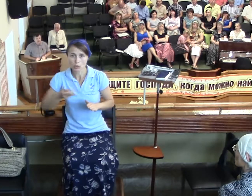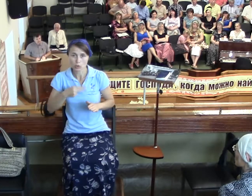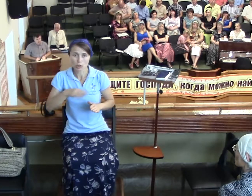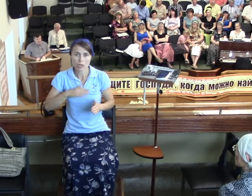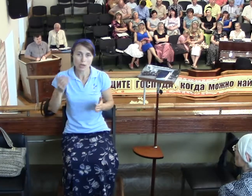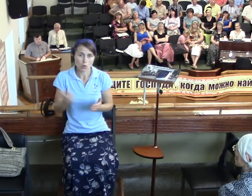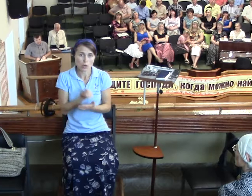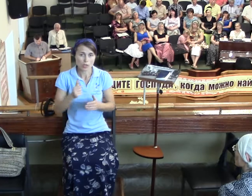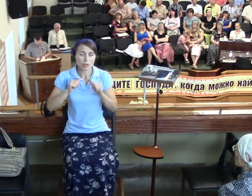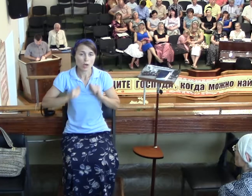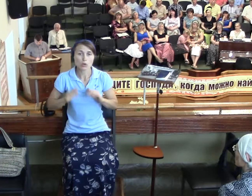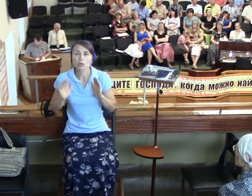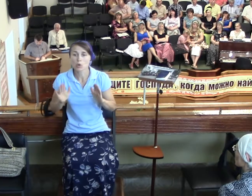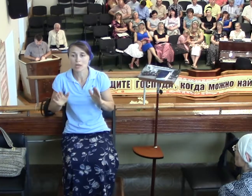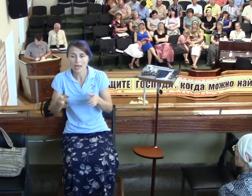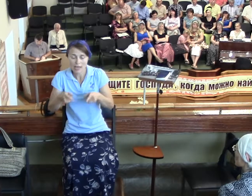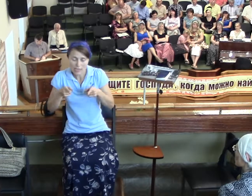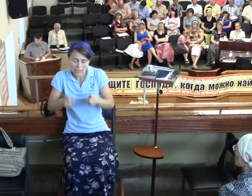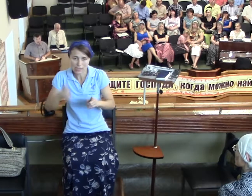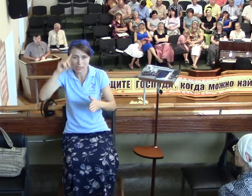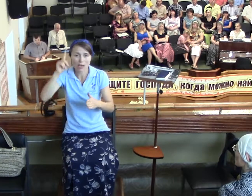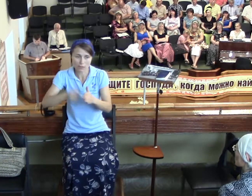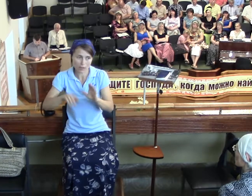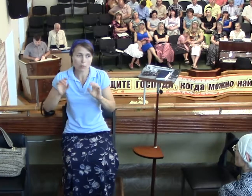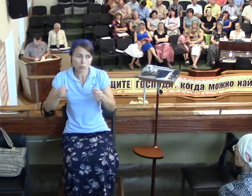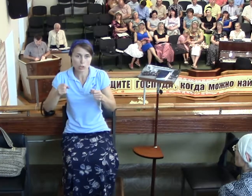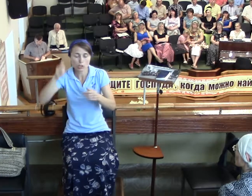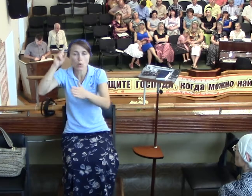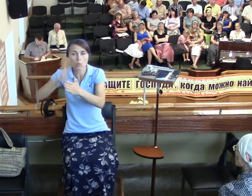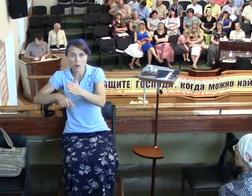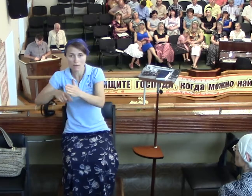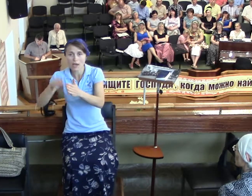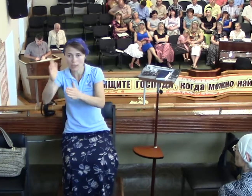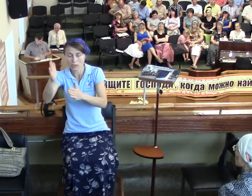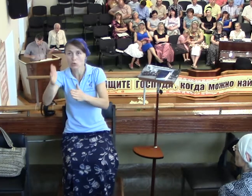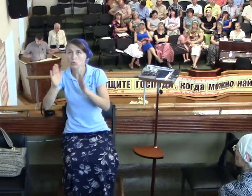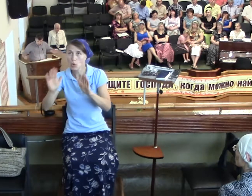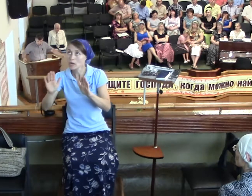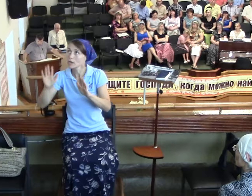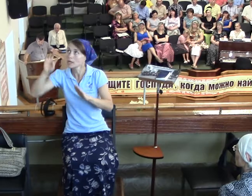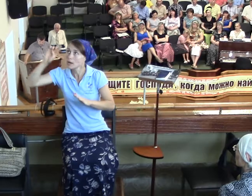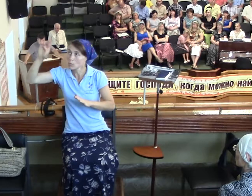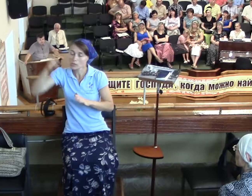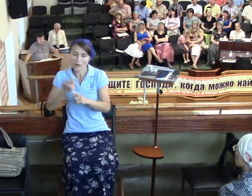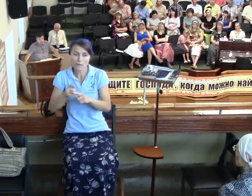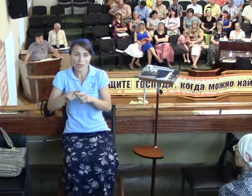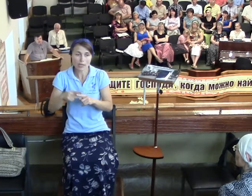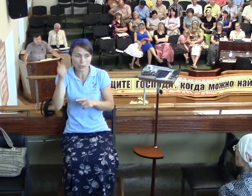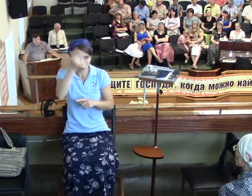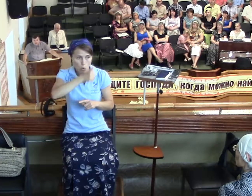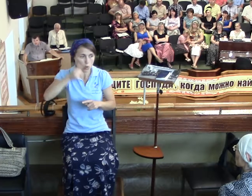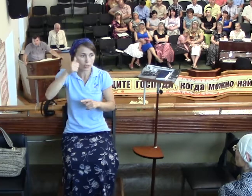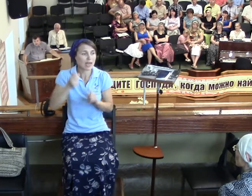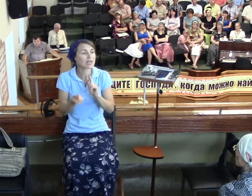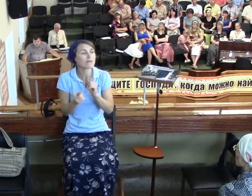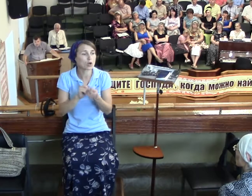только истинная вера, она может действительно уповать только на Господа. В этот год реформации провозглашаются